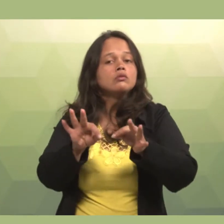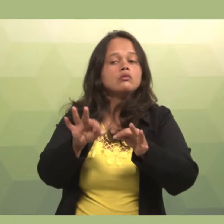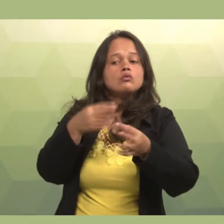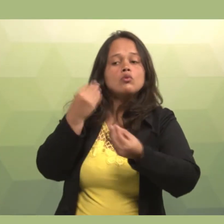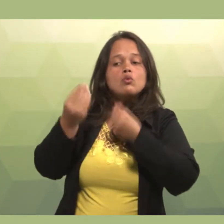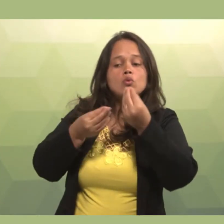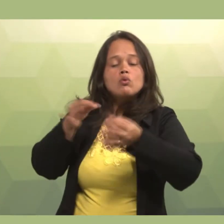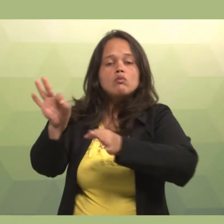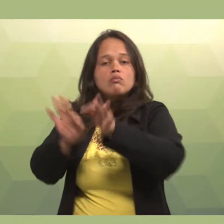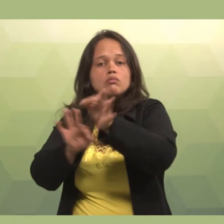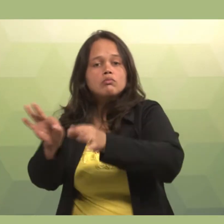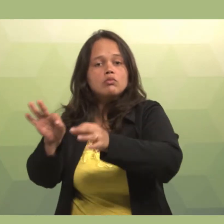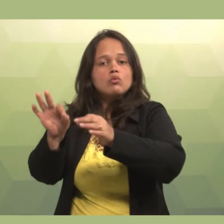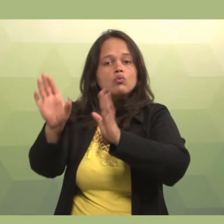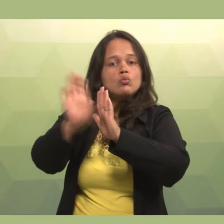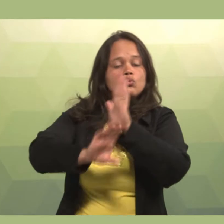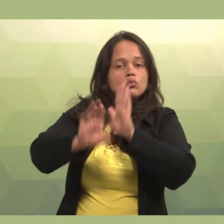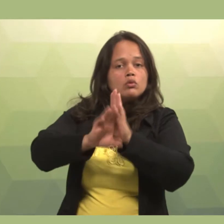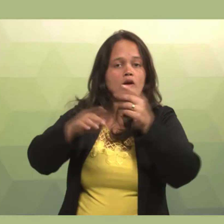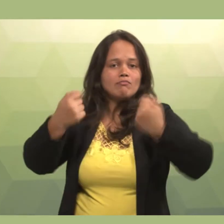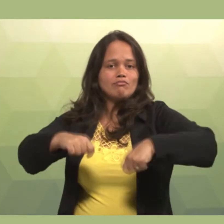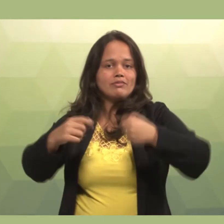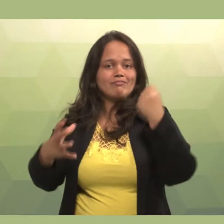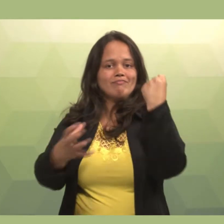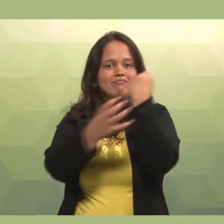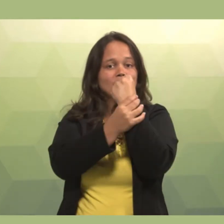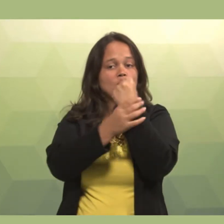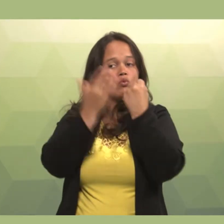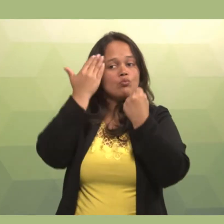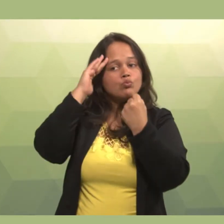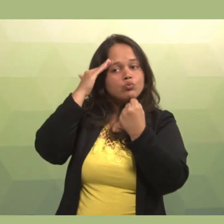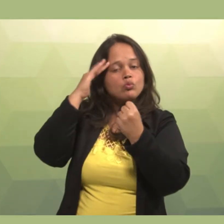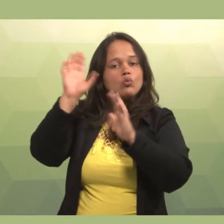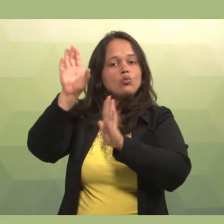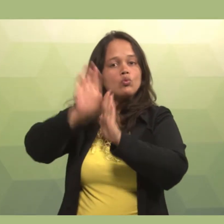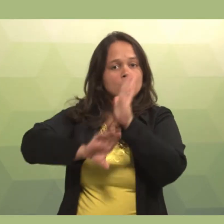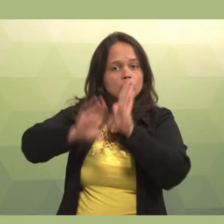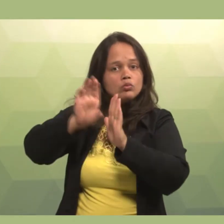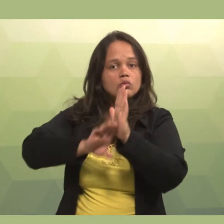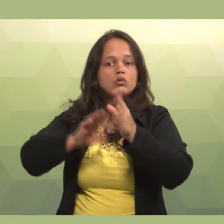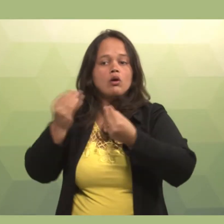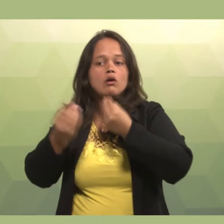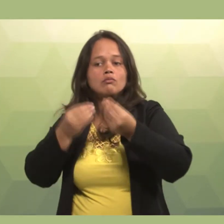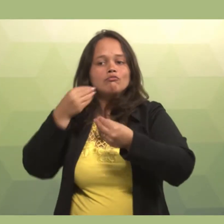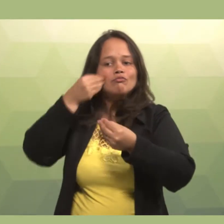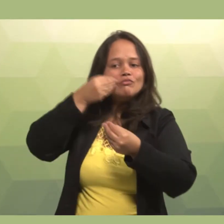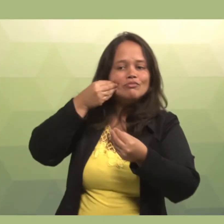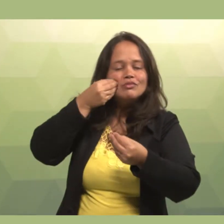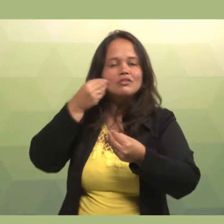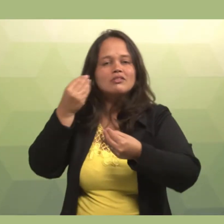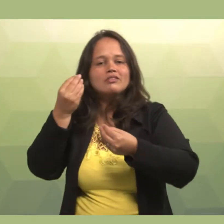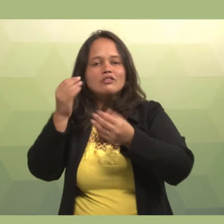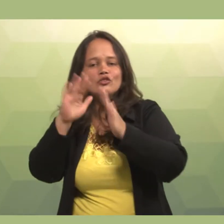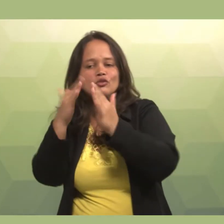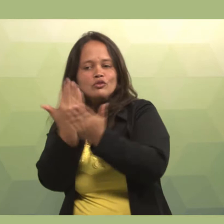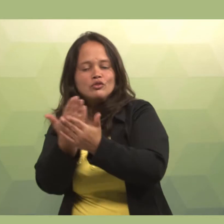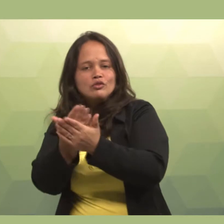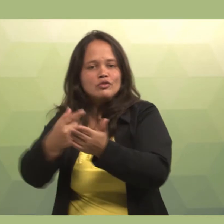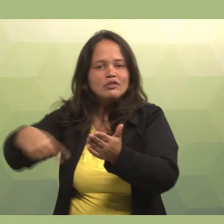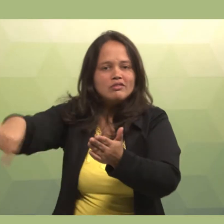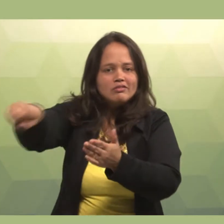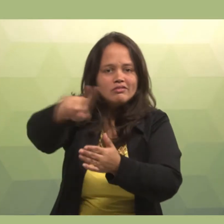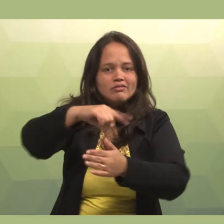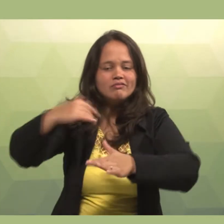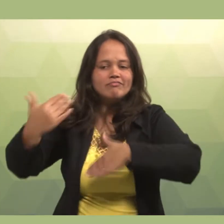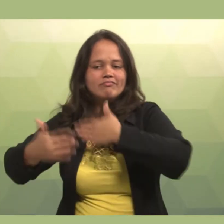o entendimento do currículo como experiências escolares desdobradas em torno do conhecimento, permeadas pelas